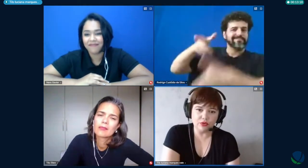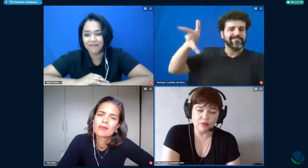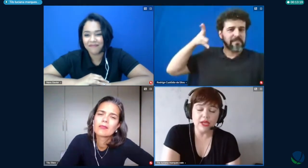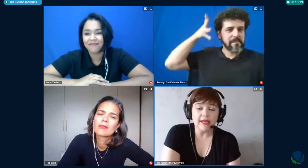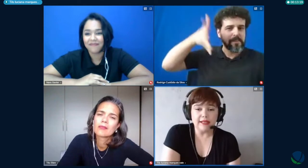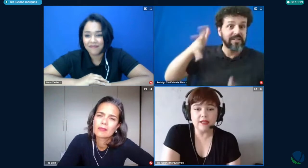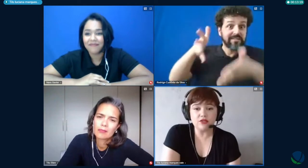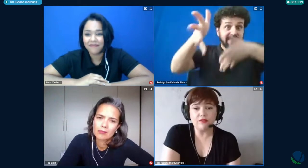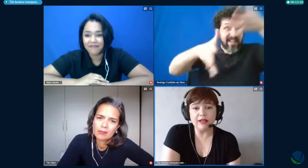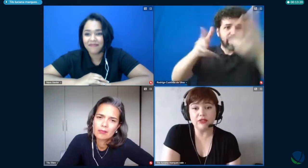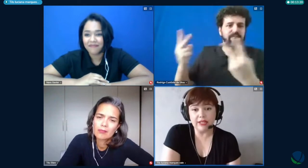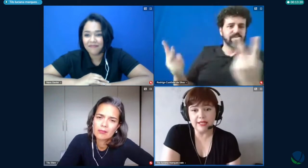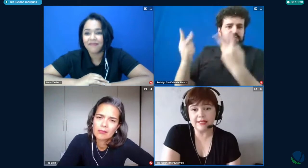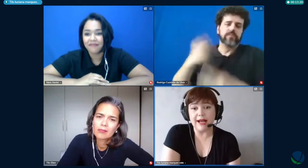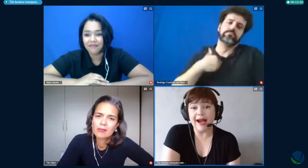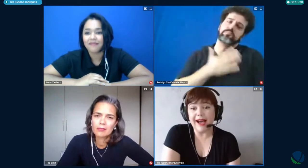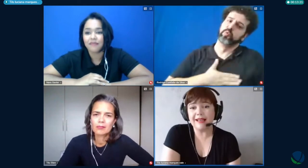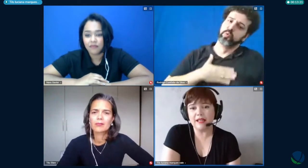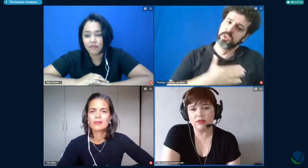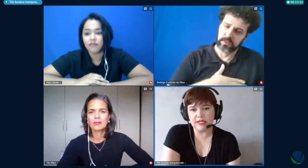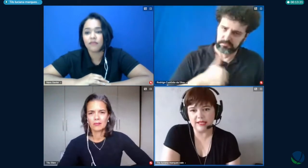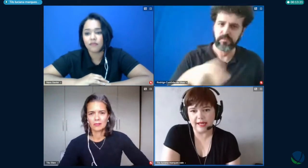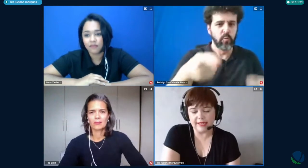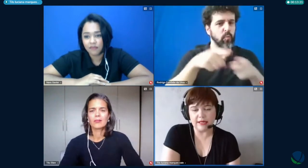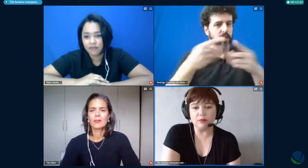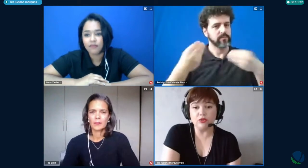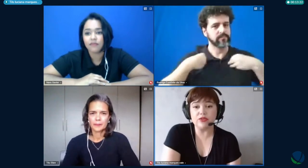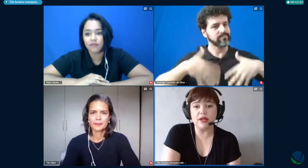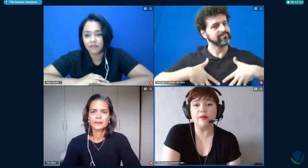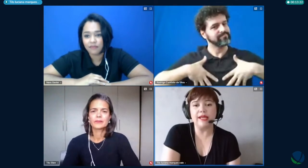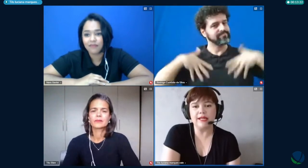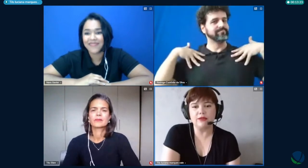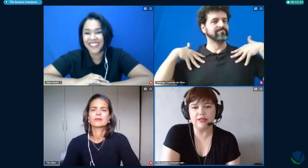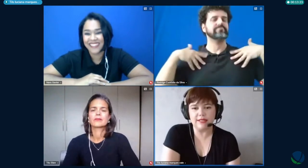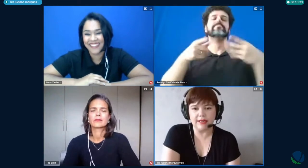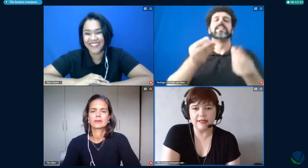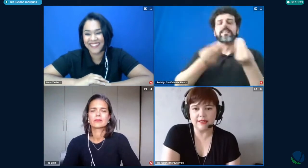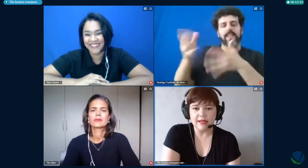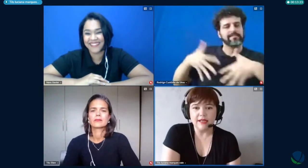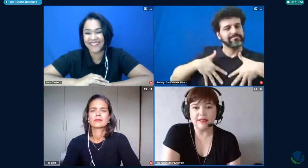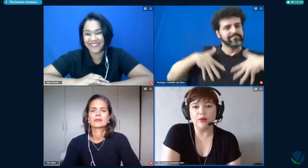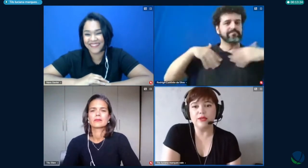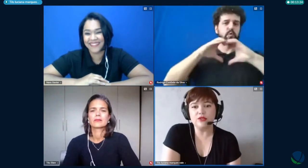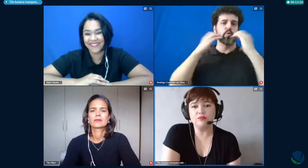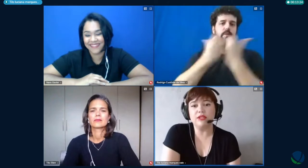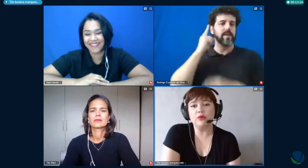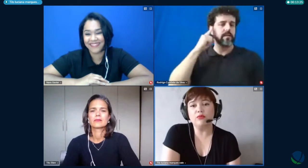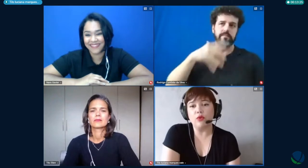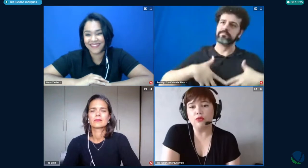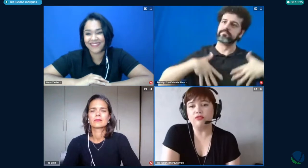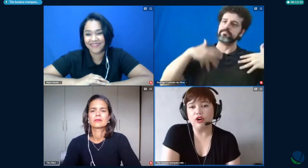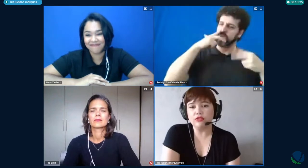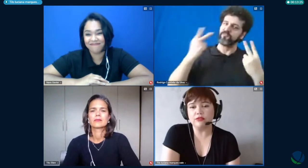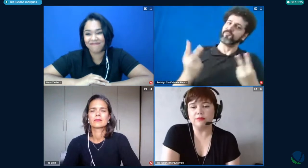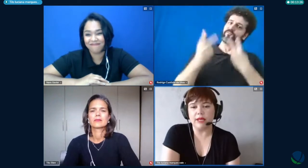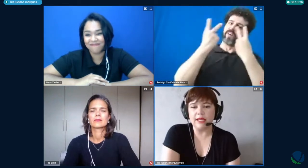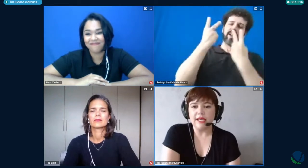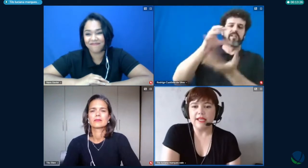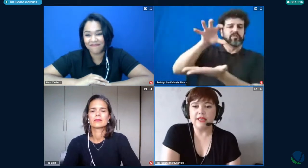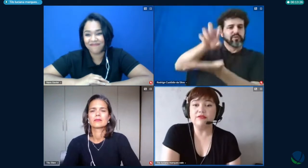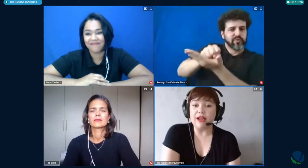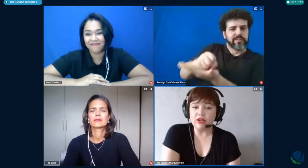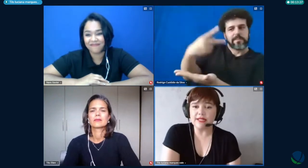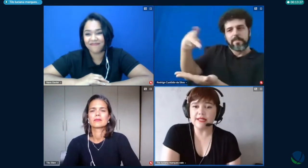do YouTube. E isso valoriza a língua de sinais, a produção em língua de sinais. Então, isso me deu um conforto